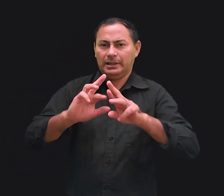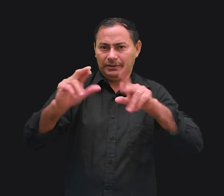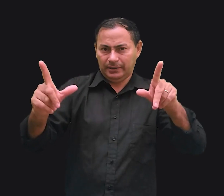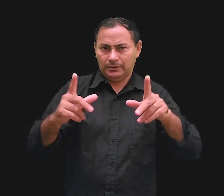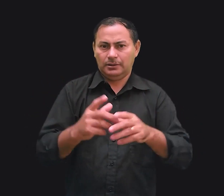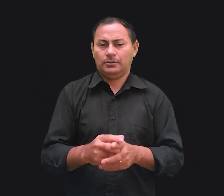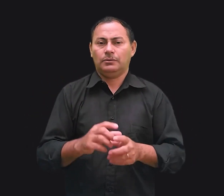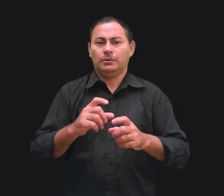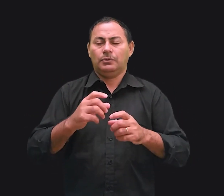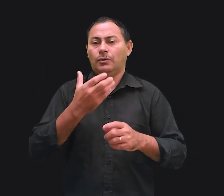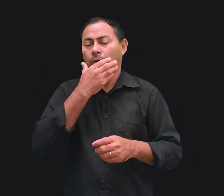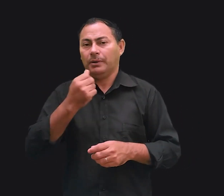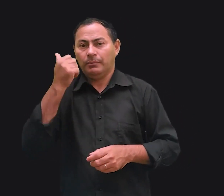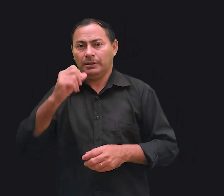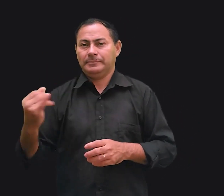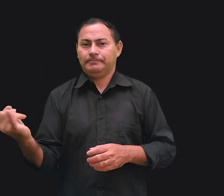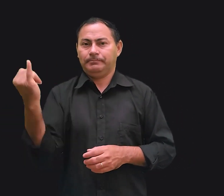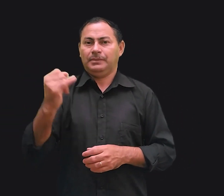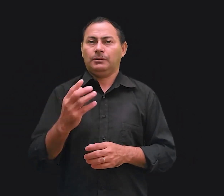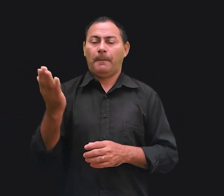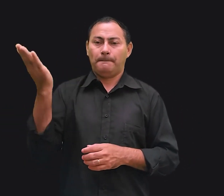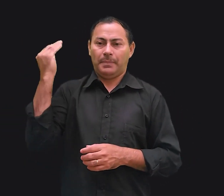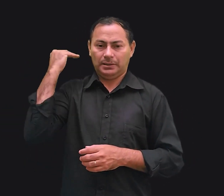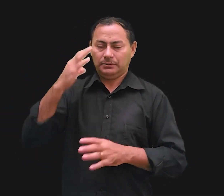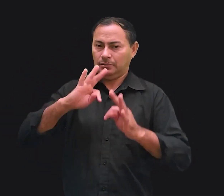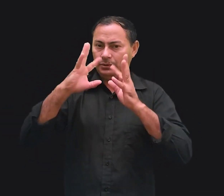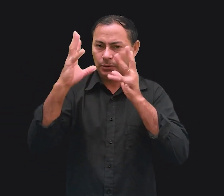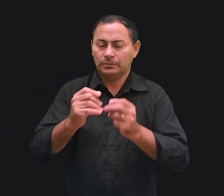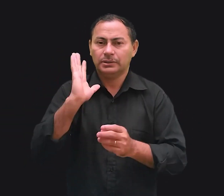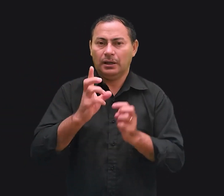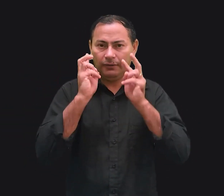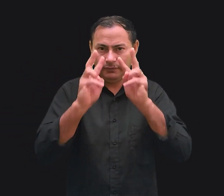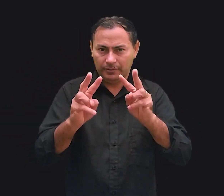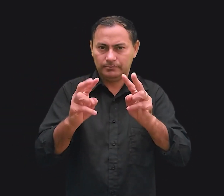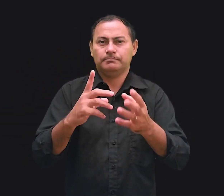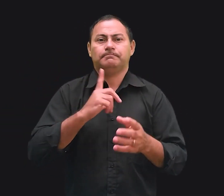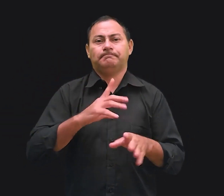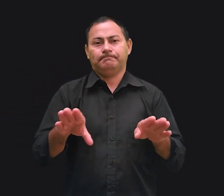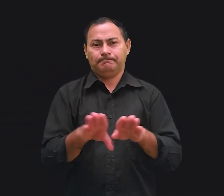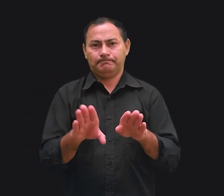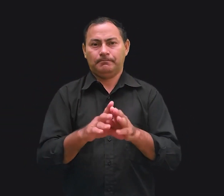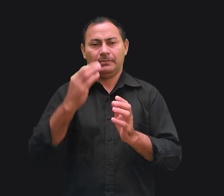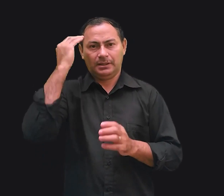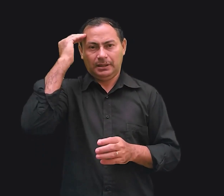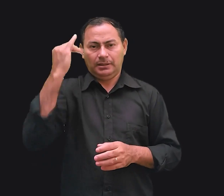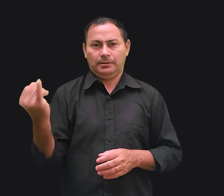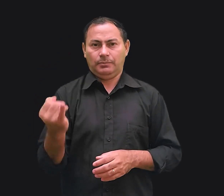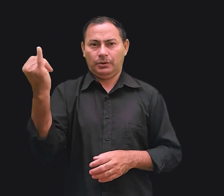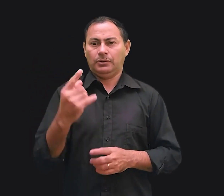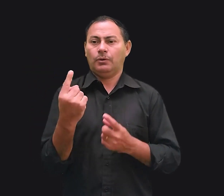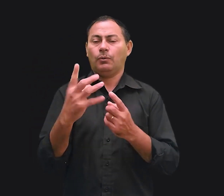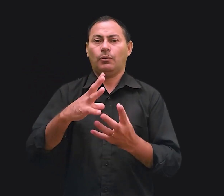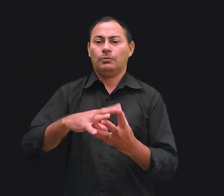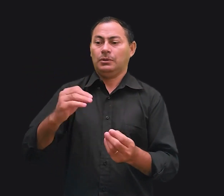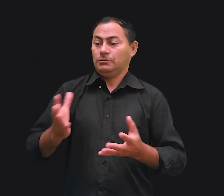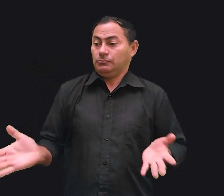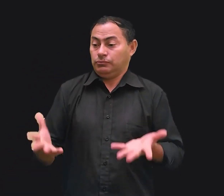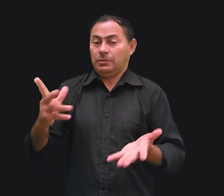da diferença entre os sexos, a importância do passado e de tudo que já vimos, temos também que entender a importância de uma